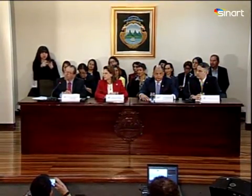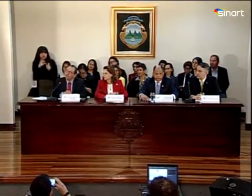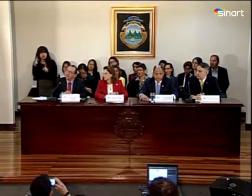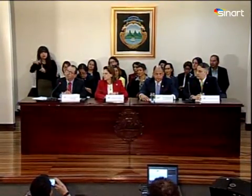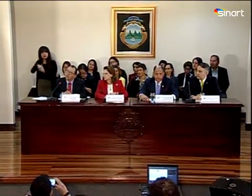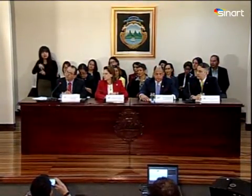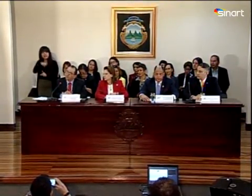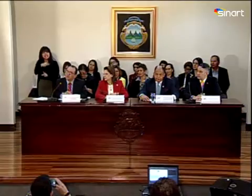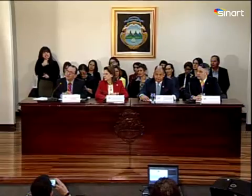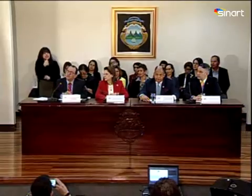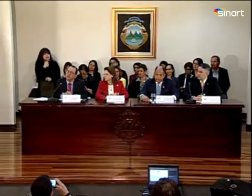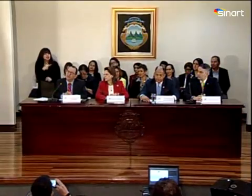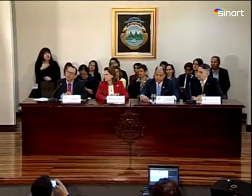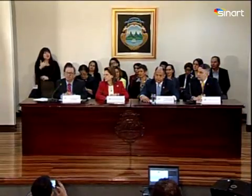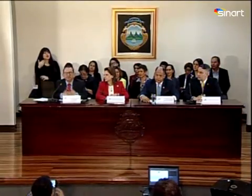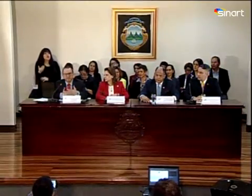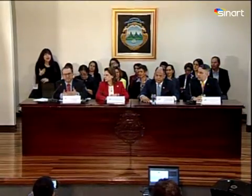cual cuando